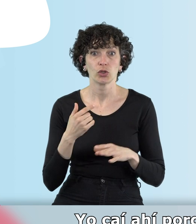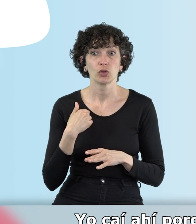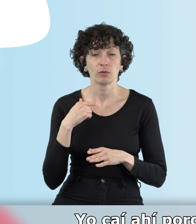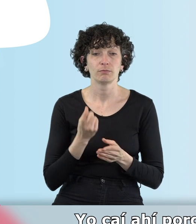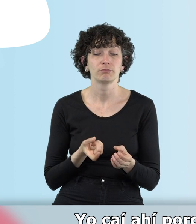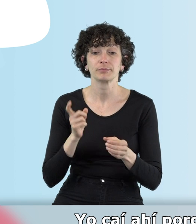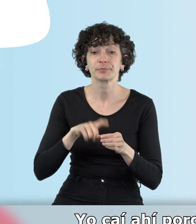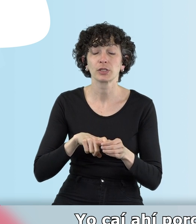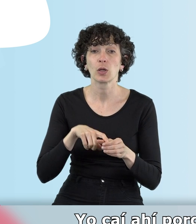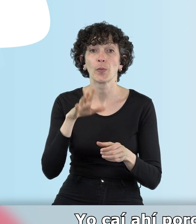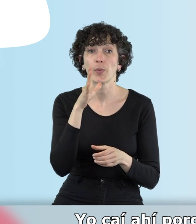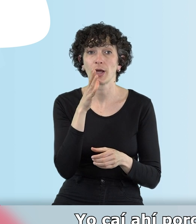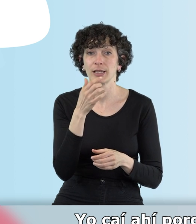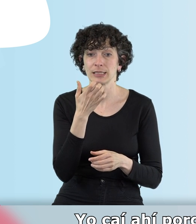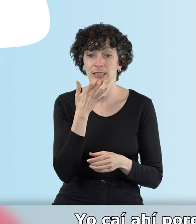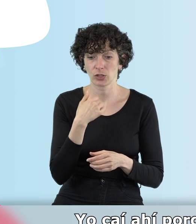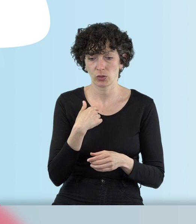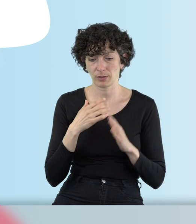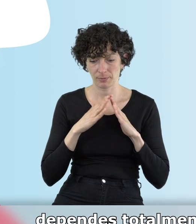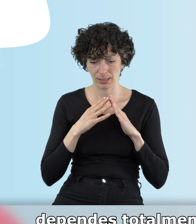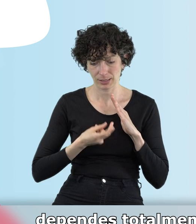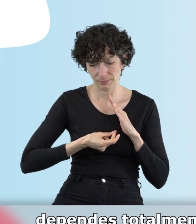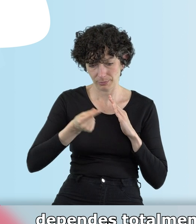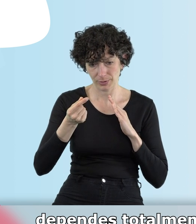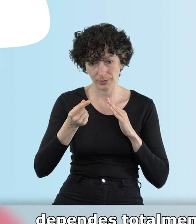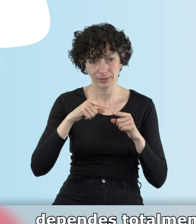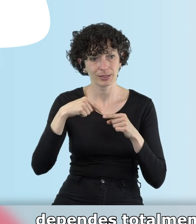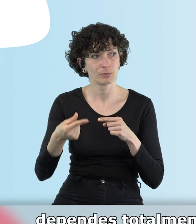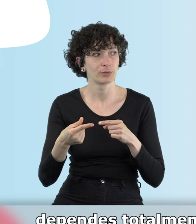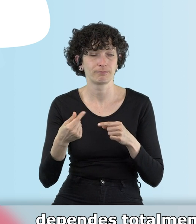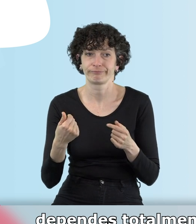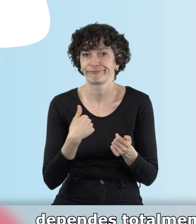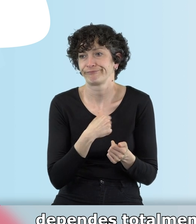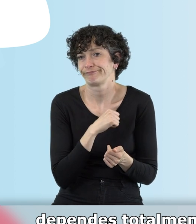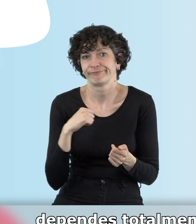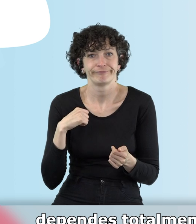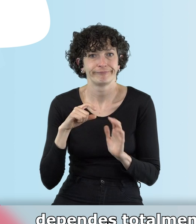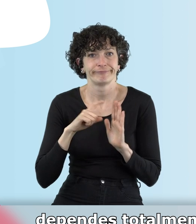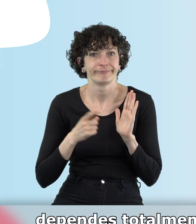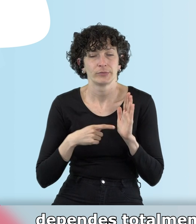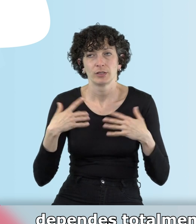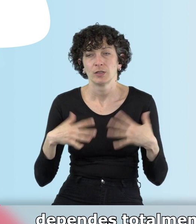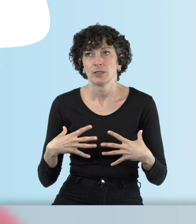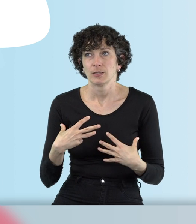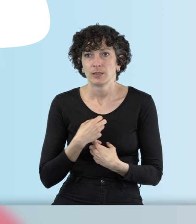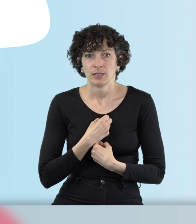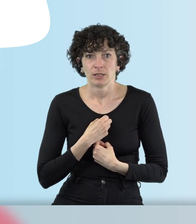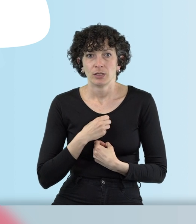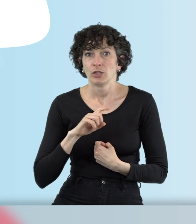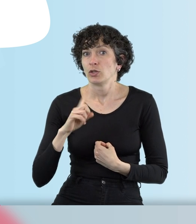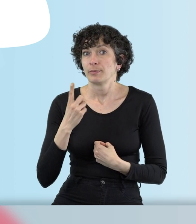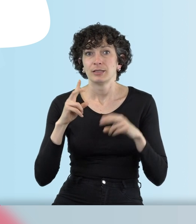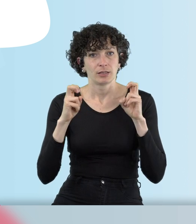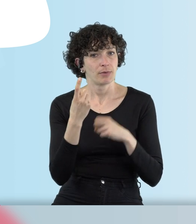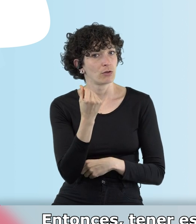porque, claro, cuando sales de tu casa, dependes totalmente de ti mismo y eso es, a veces, abrumador, sobre todo en